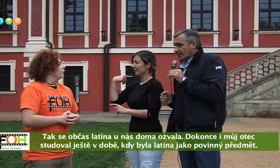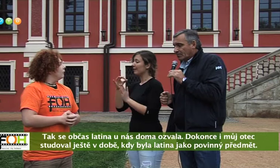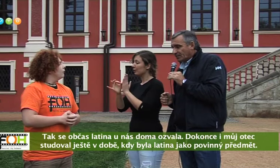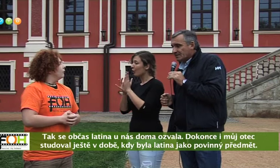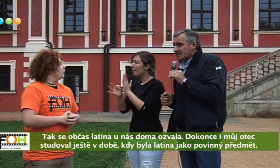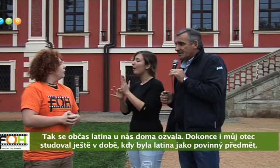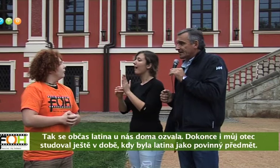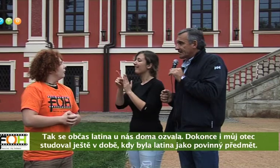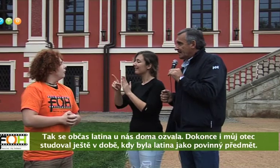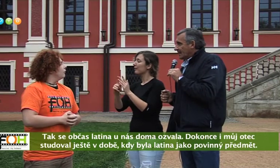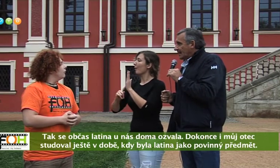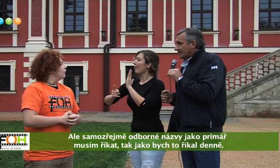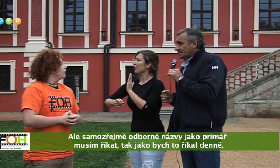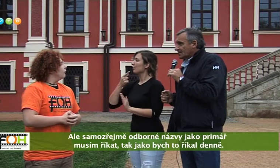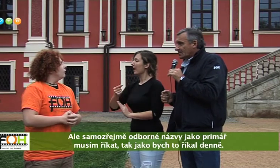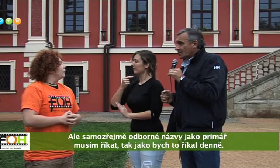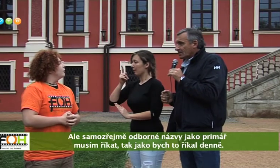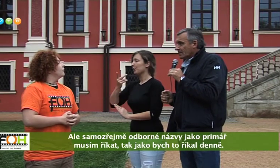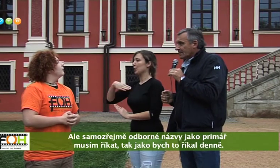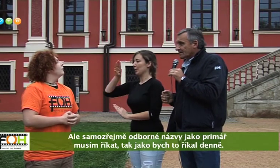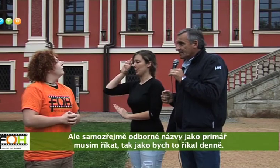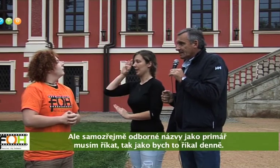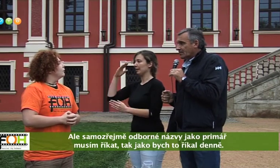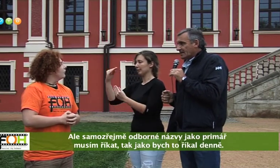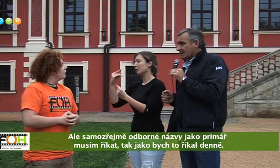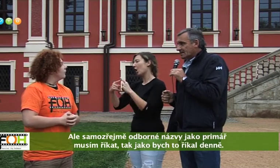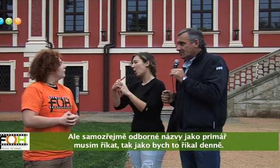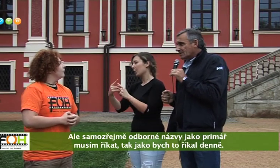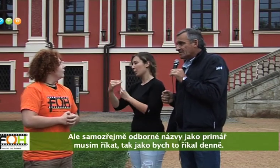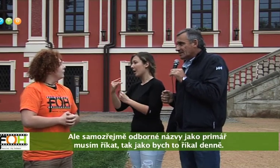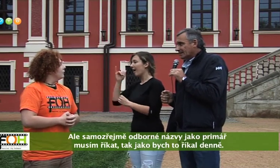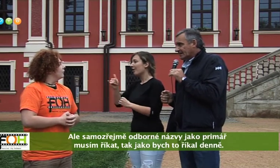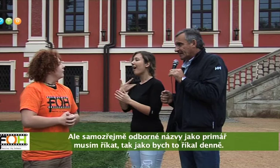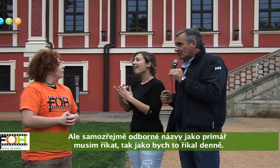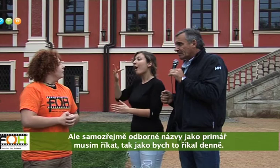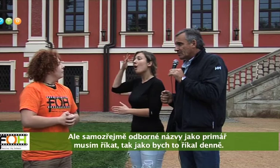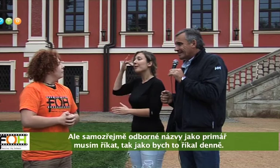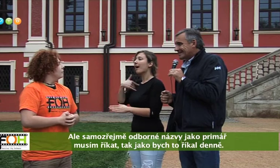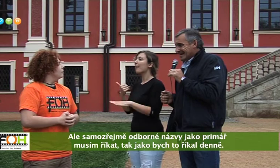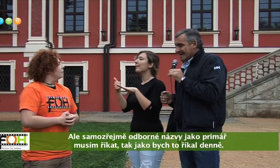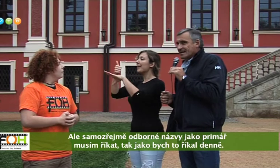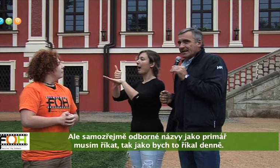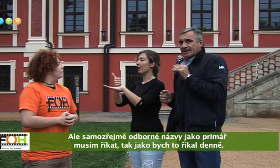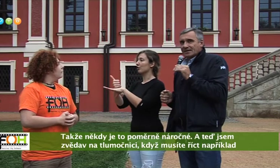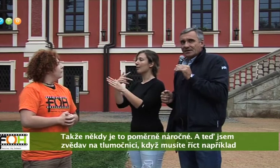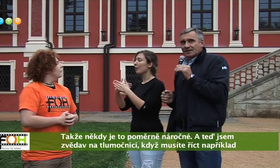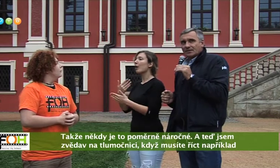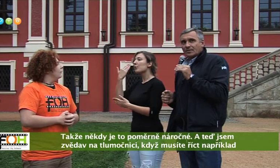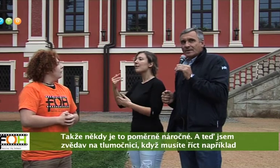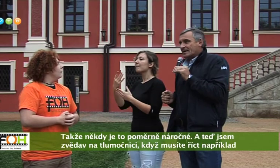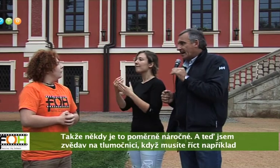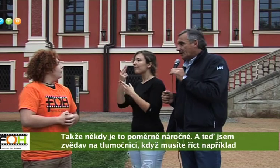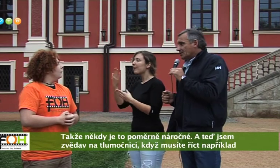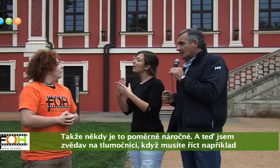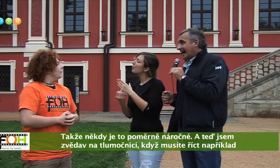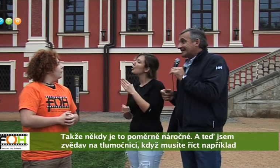latina jako povinný předmět, ale samozřejmě odborné názvy jako primář musím říkat tak, jako bych to říkal denně, takže někdy je to